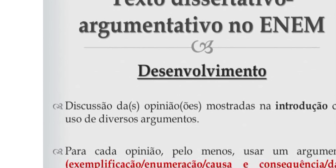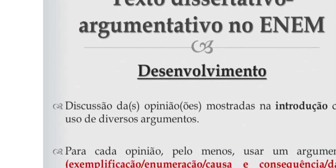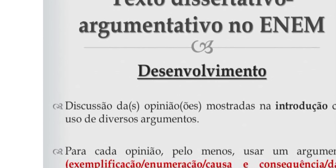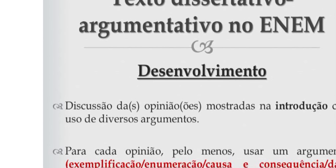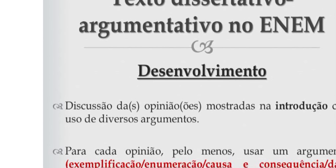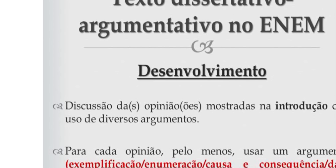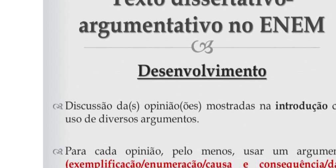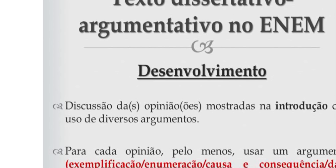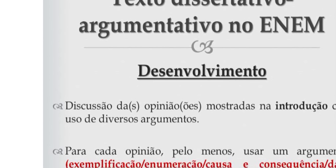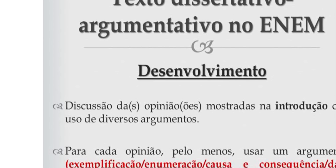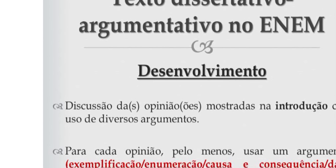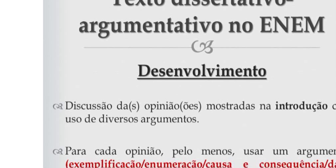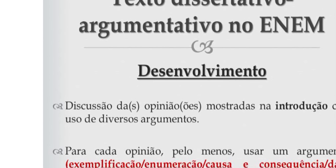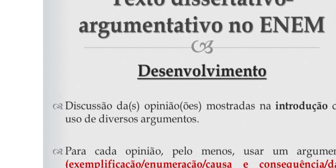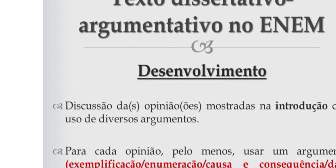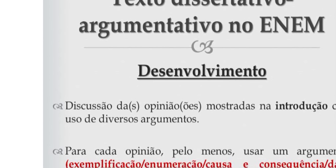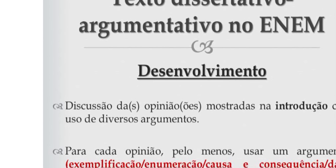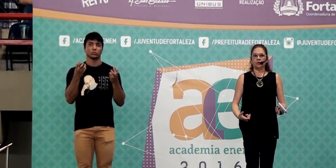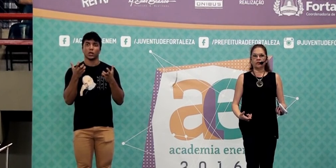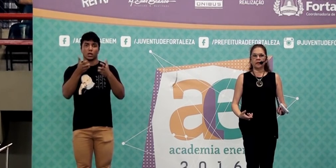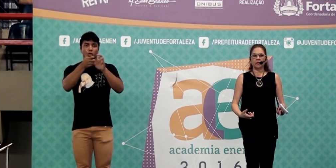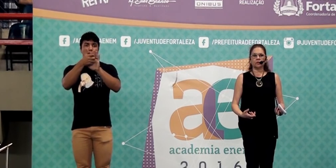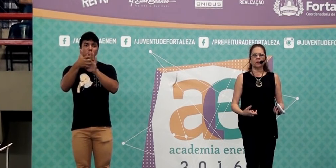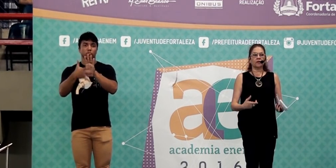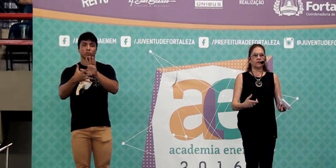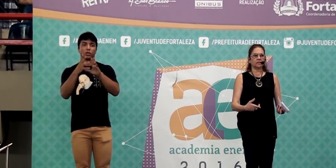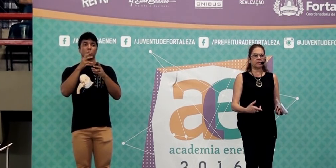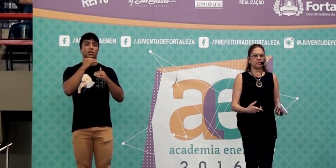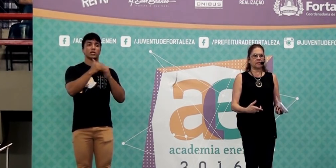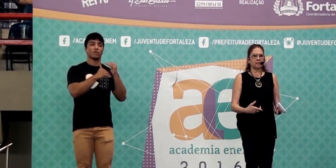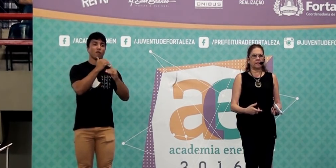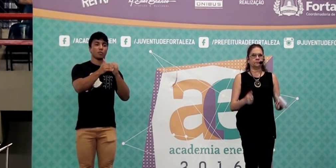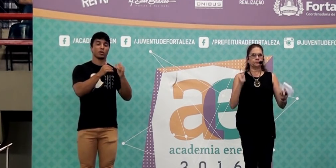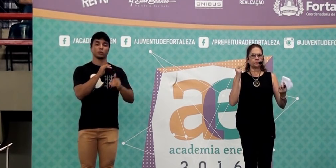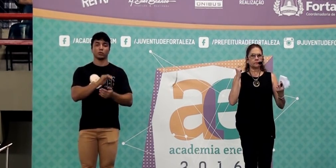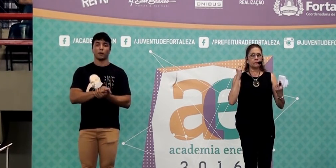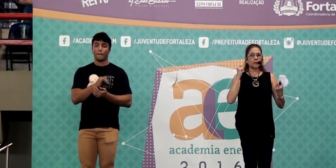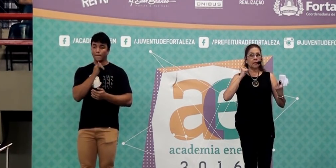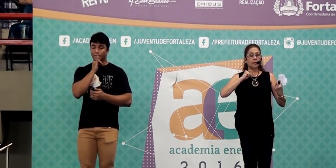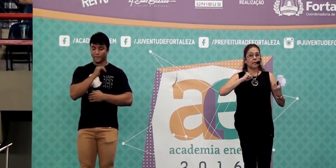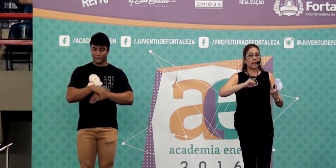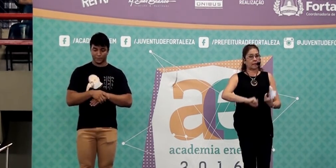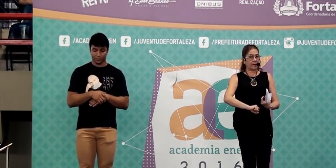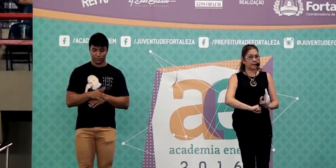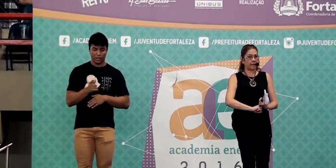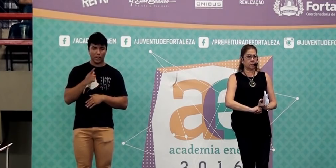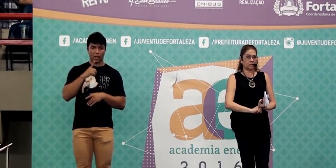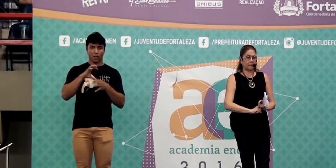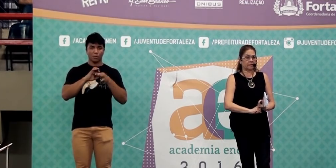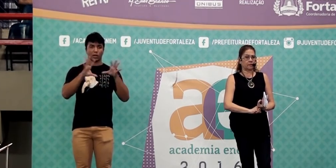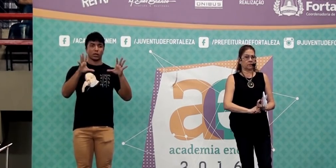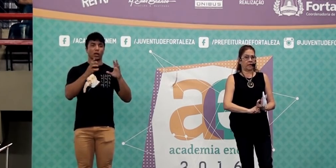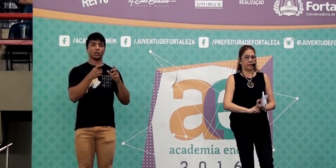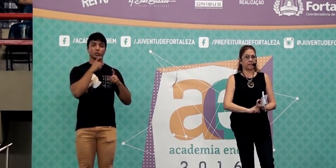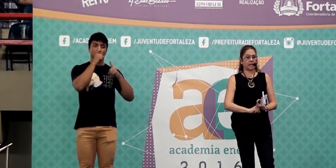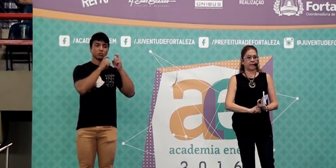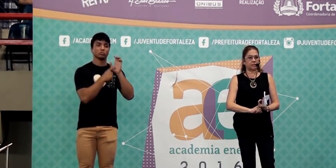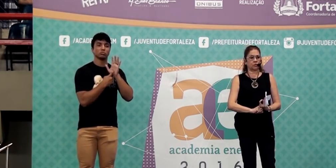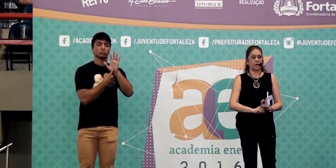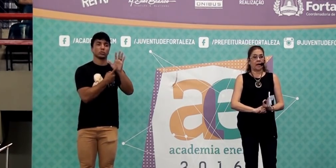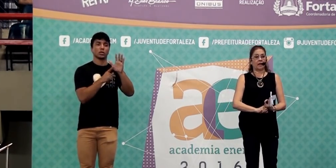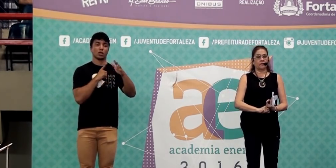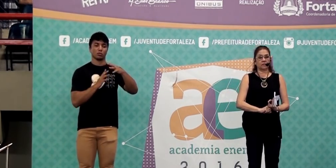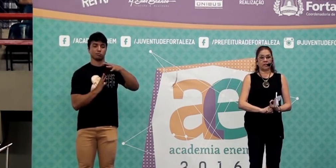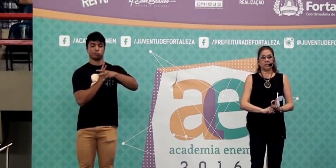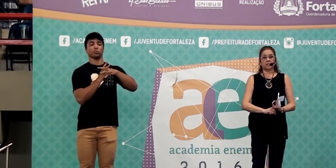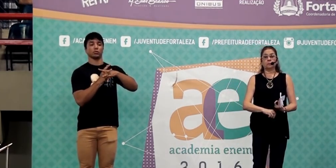Muita gente quer definir o desenvolvimento e quando você diz assim, que a liberdade de expressão tem